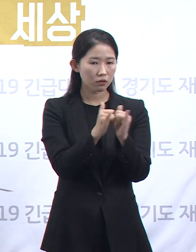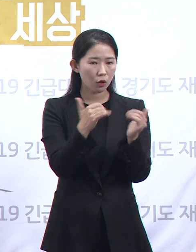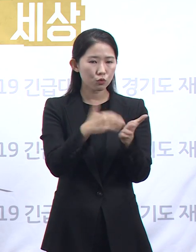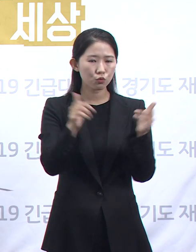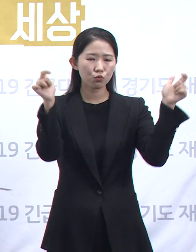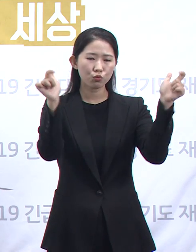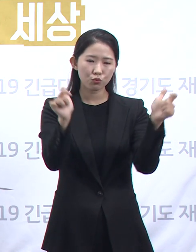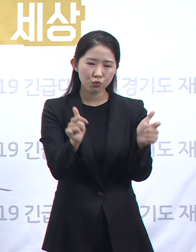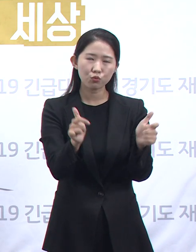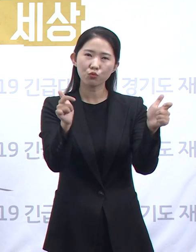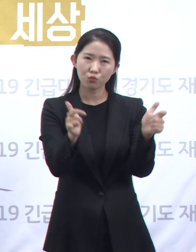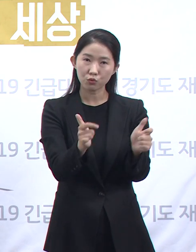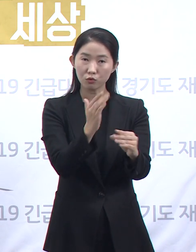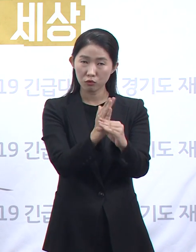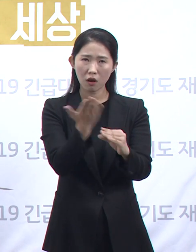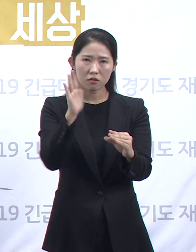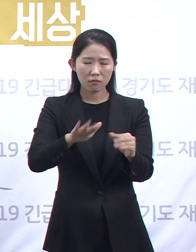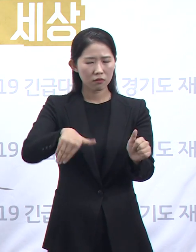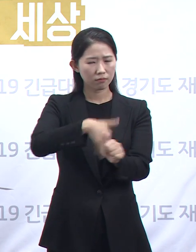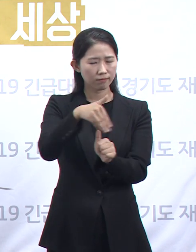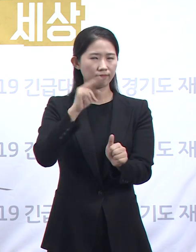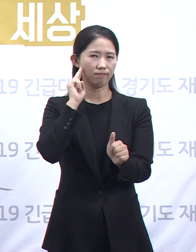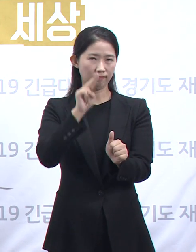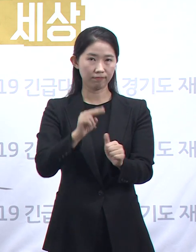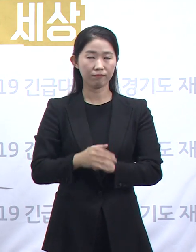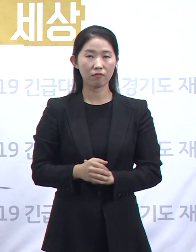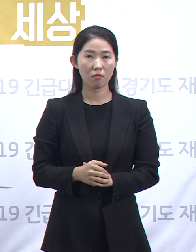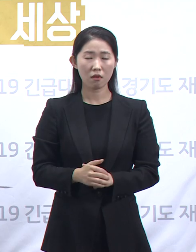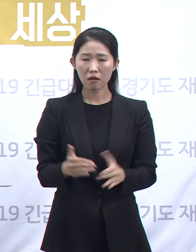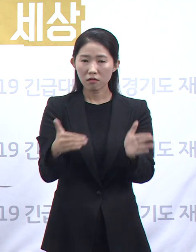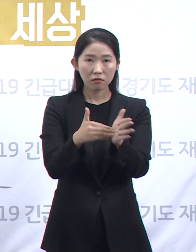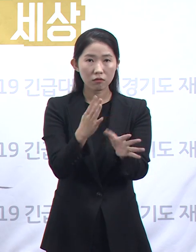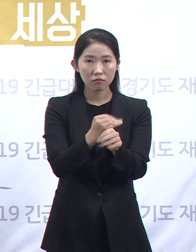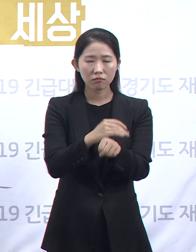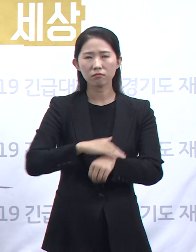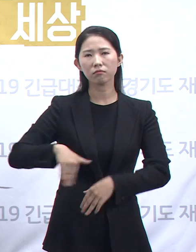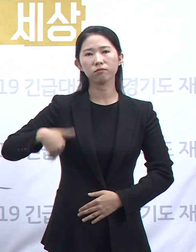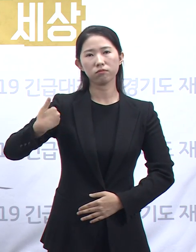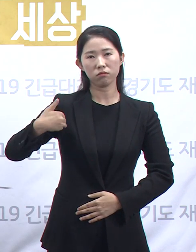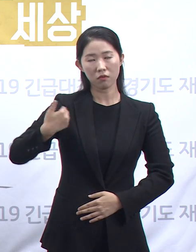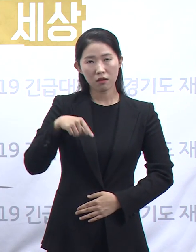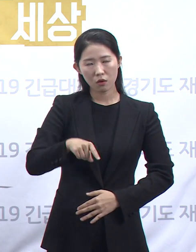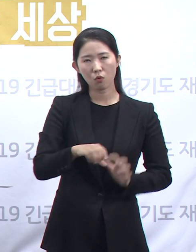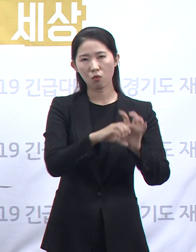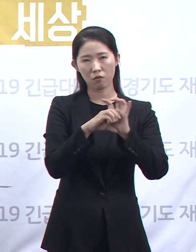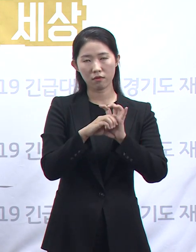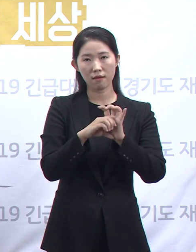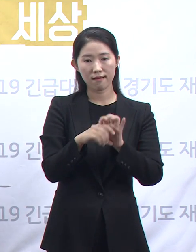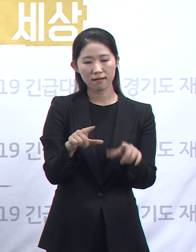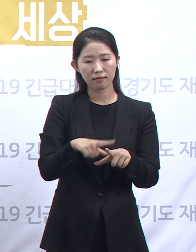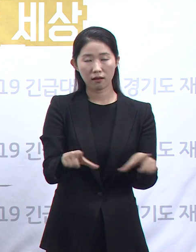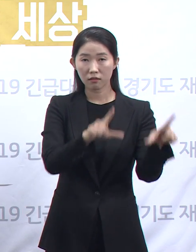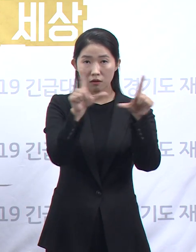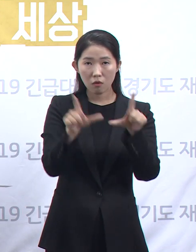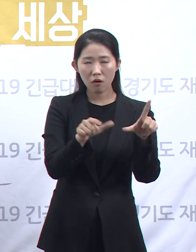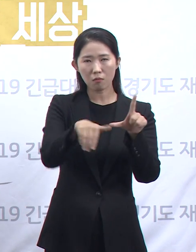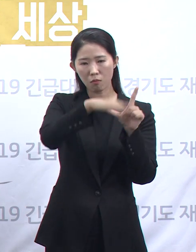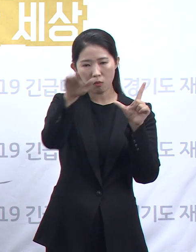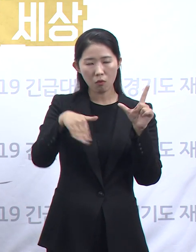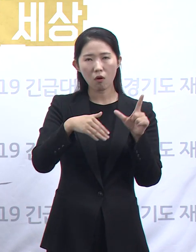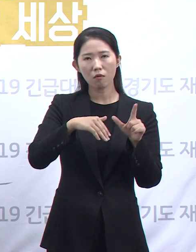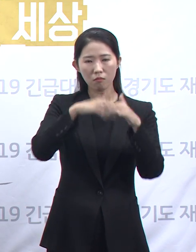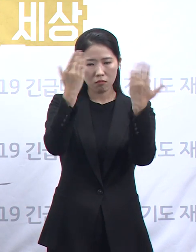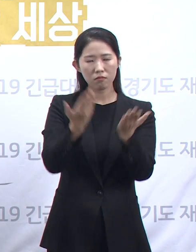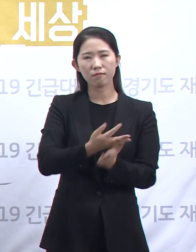심각합니다. 끝을 모르는 코로나19 감염 확산 영향에 일상생활 제약과 경제적 어려움 등으로 모두 힘든 시기를 보내고